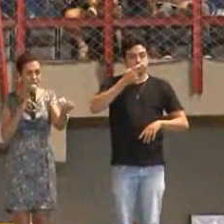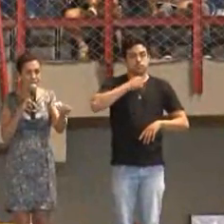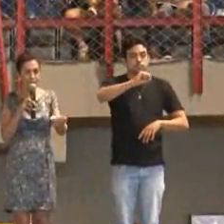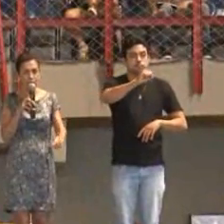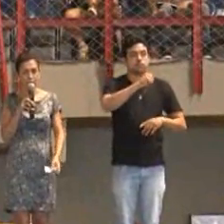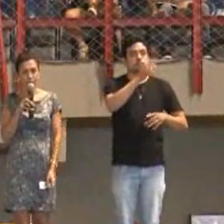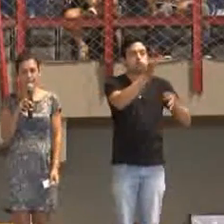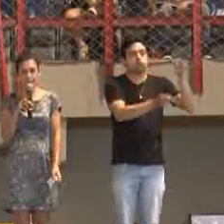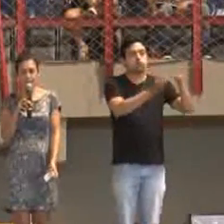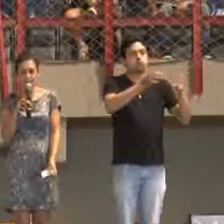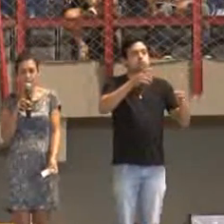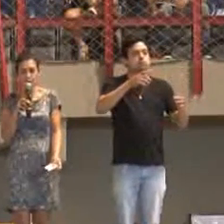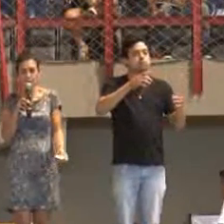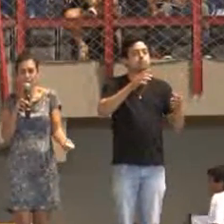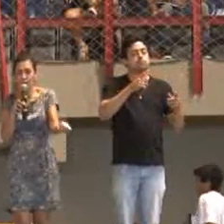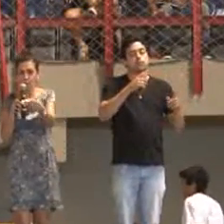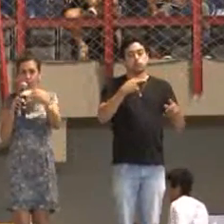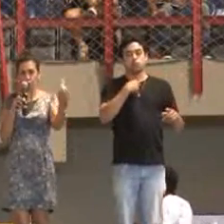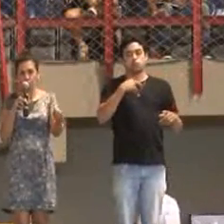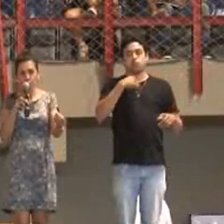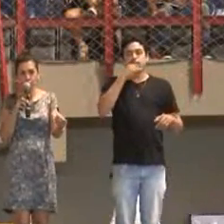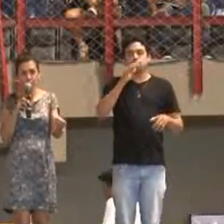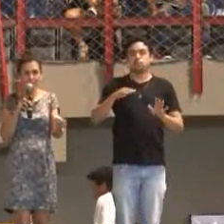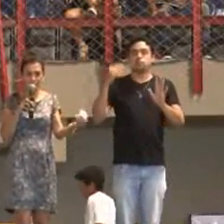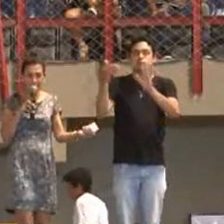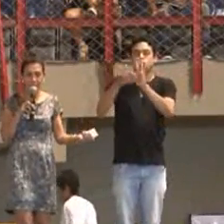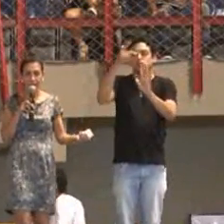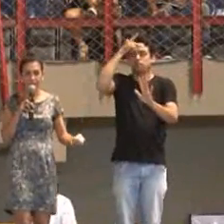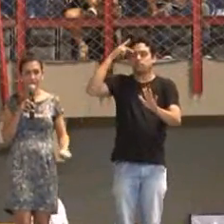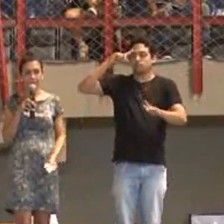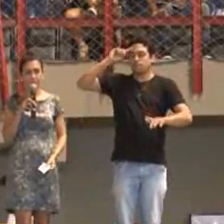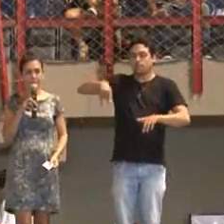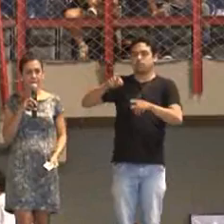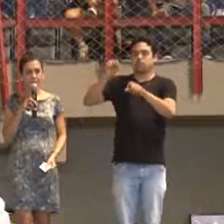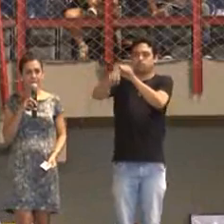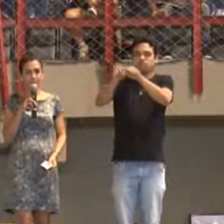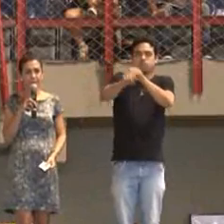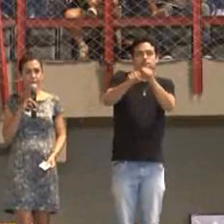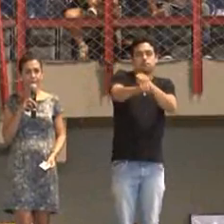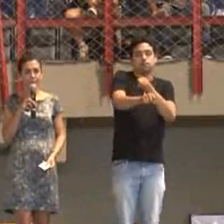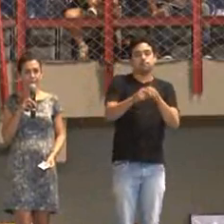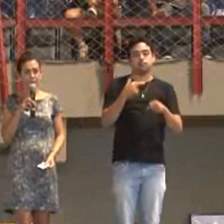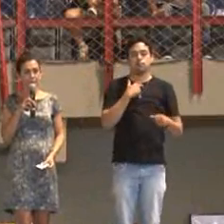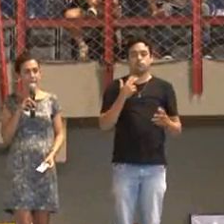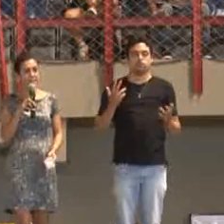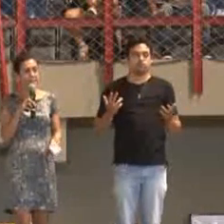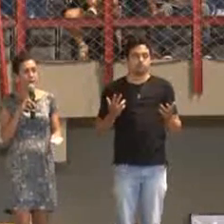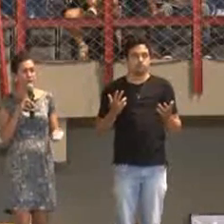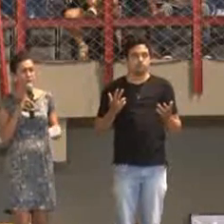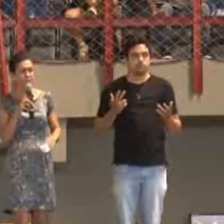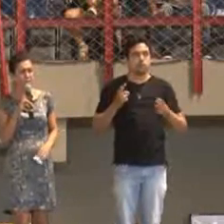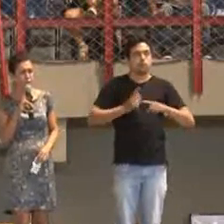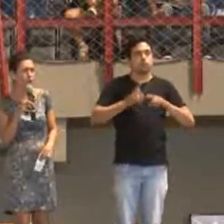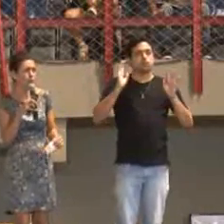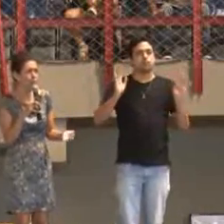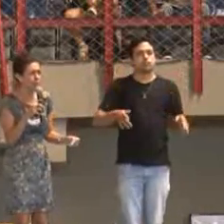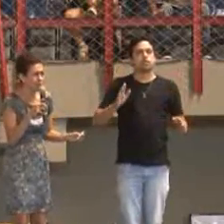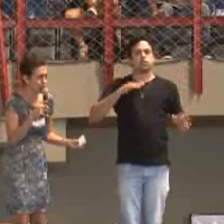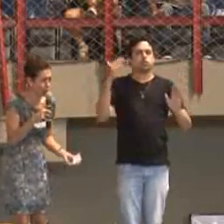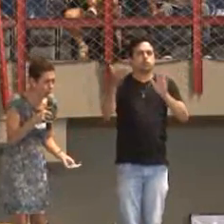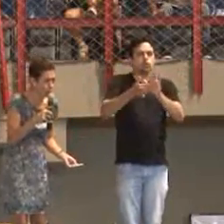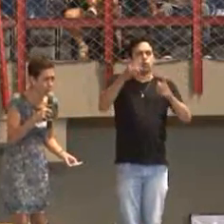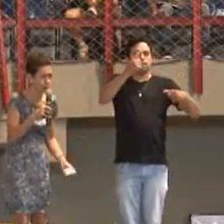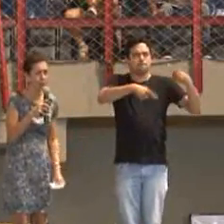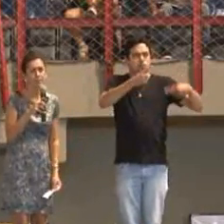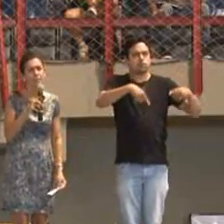a julgamento. Então, você não pode reunir todo mundo e mandar matar. Tá certo? Esse negócio de dizer todo